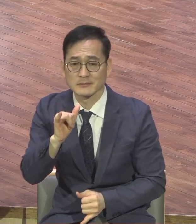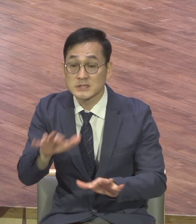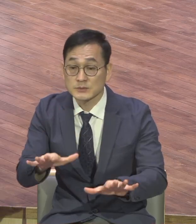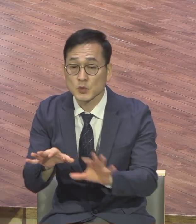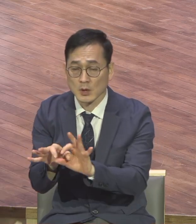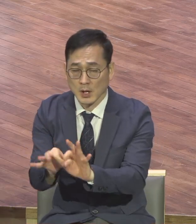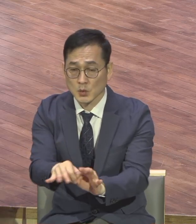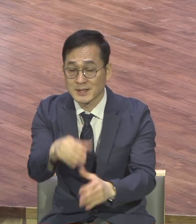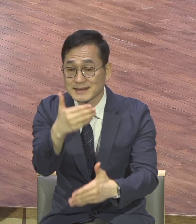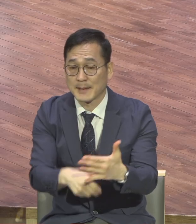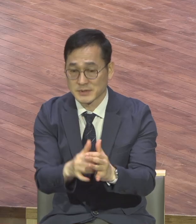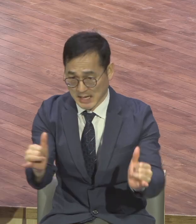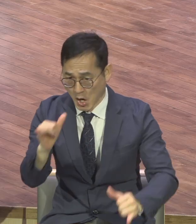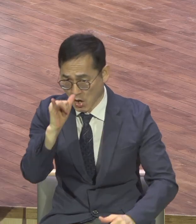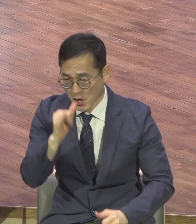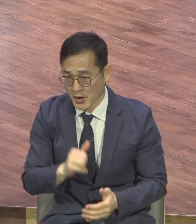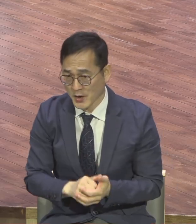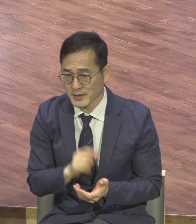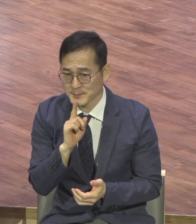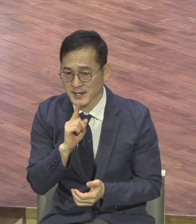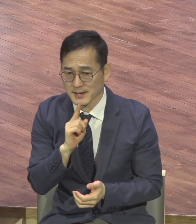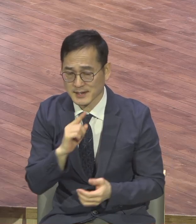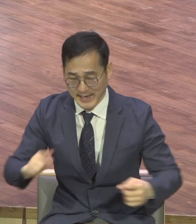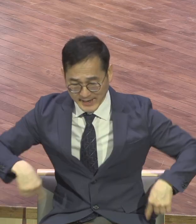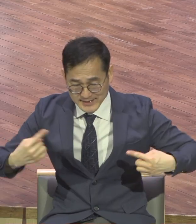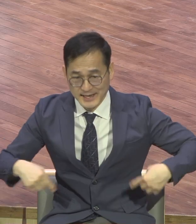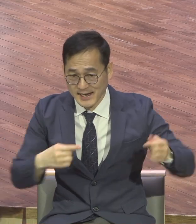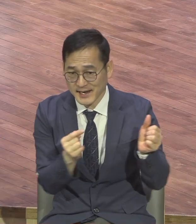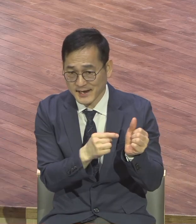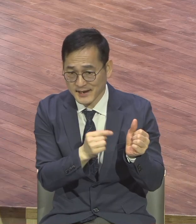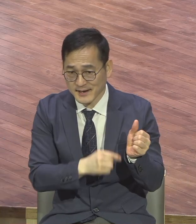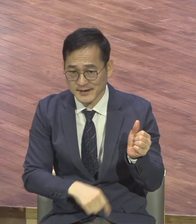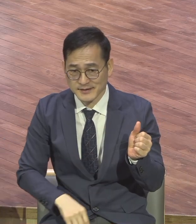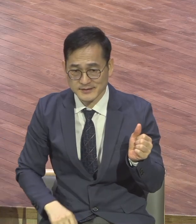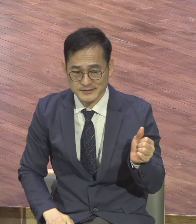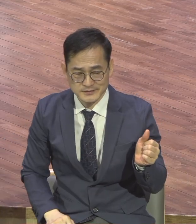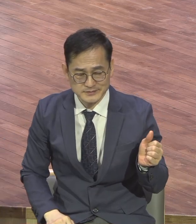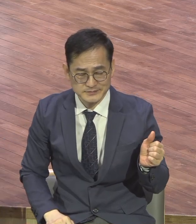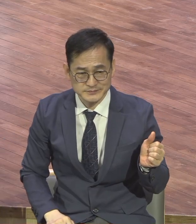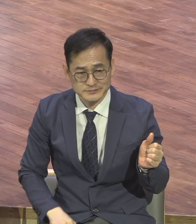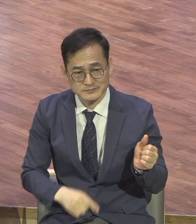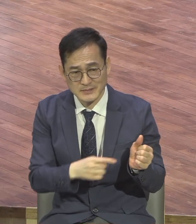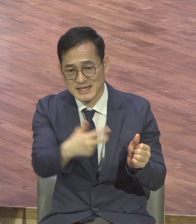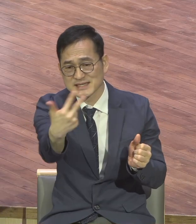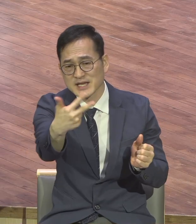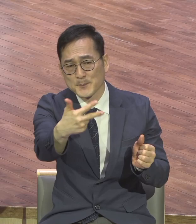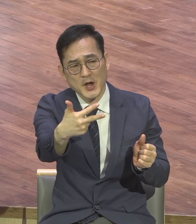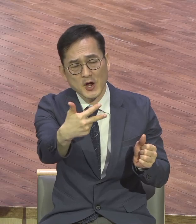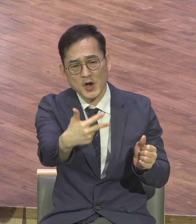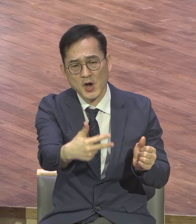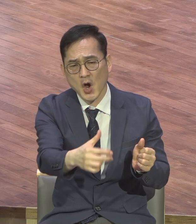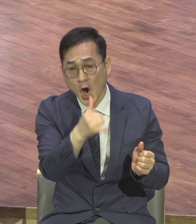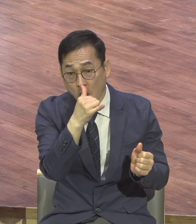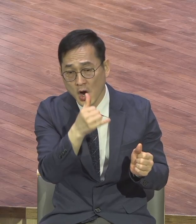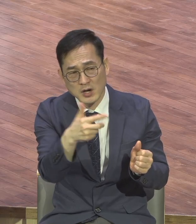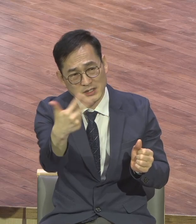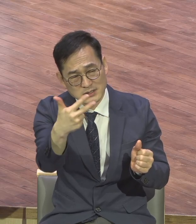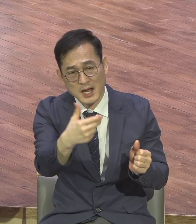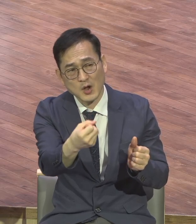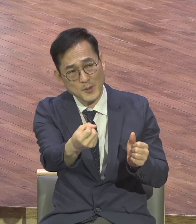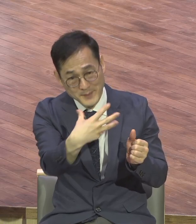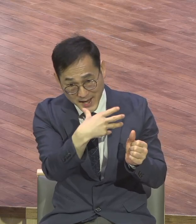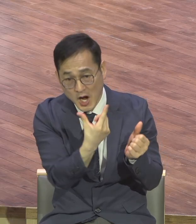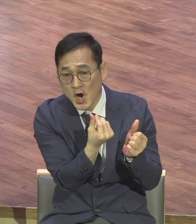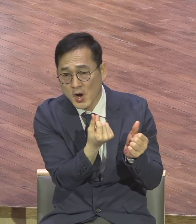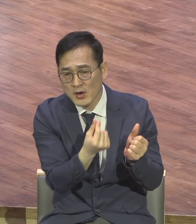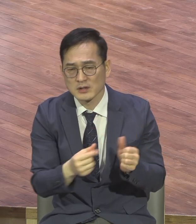지금도 남은 자 있다. 바울은 엘리야 시대에 하나님께서 7천명의 언약 잡은 자를 남겨두신 것처럼